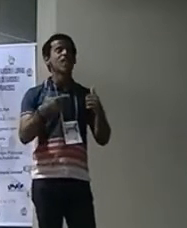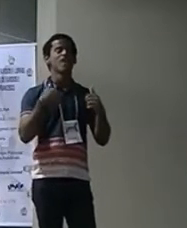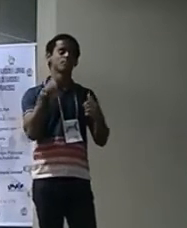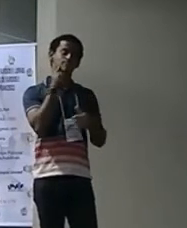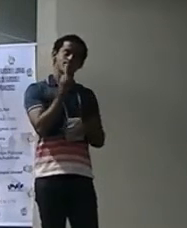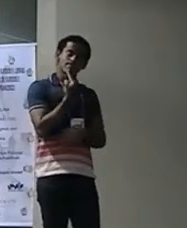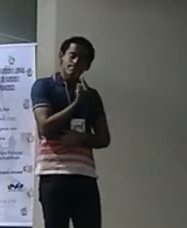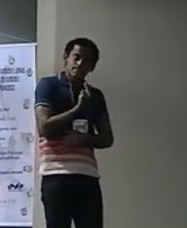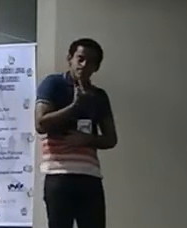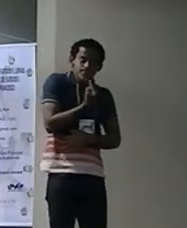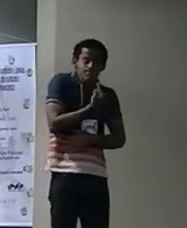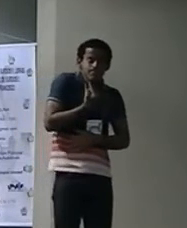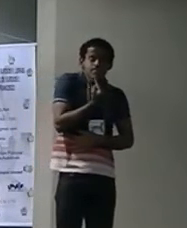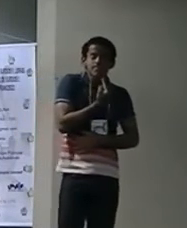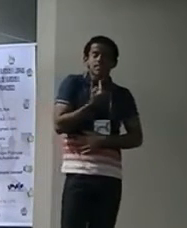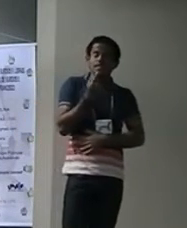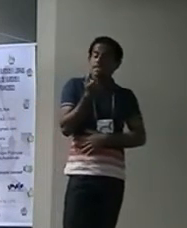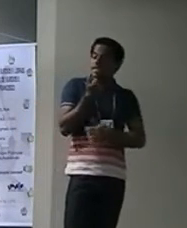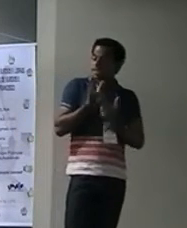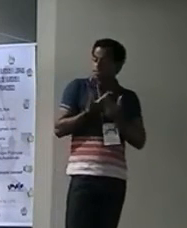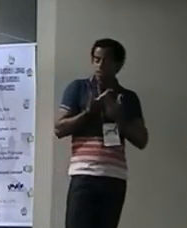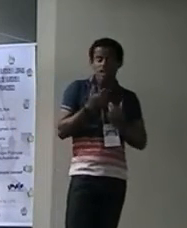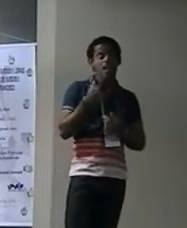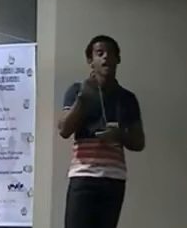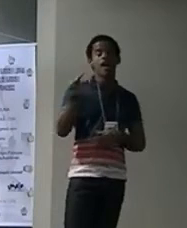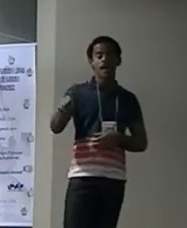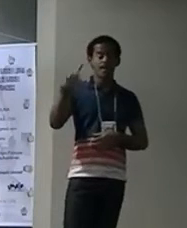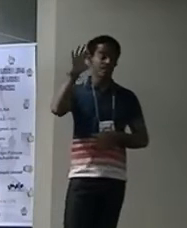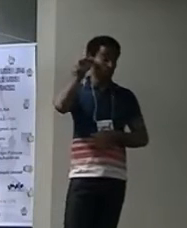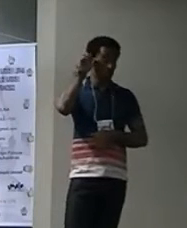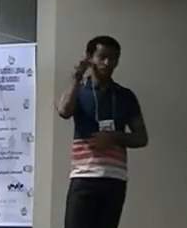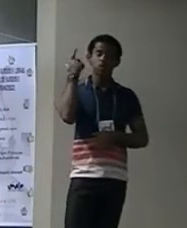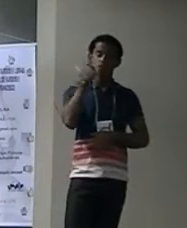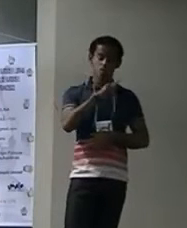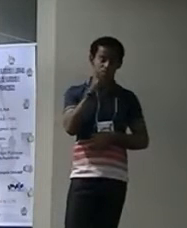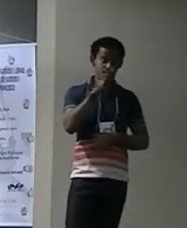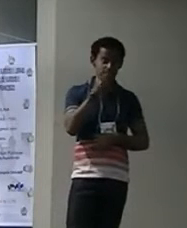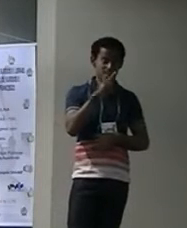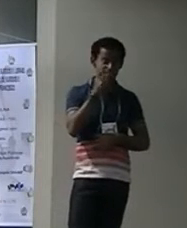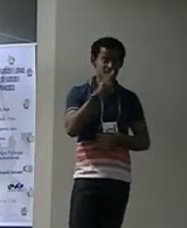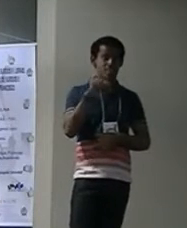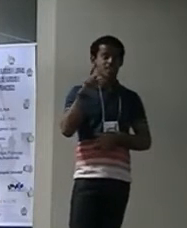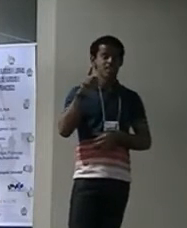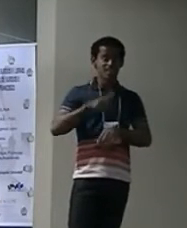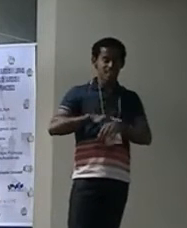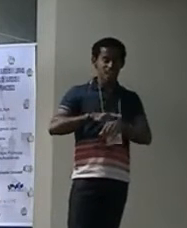teve o segundo filho e viu que ele era ouvinte.